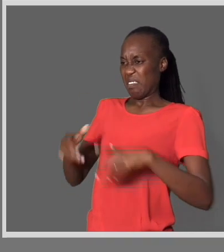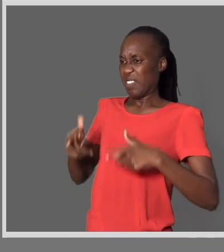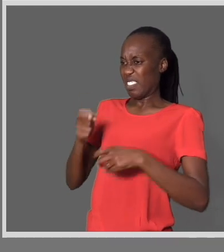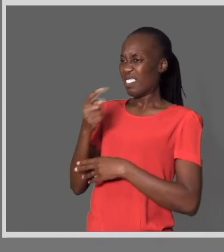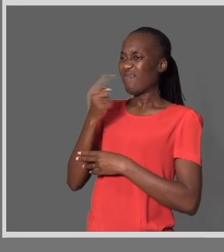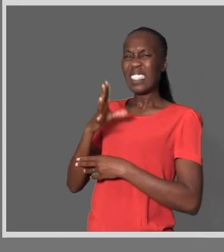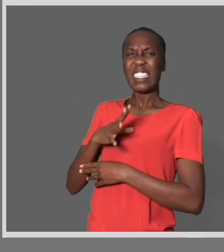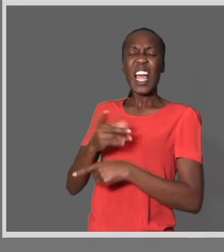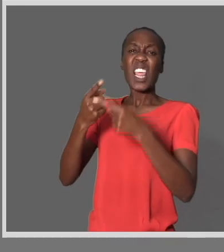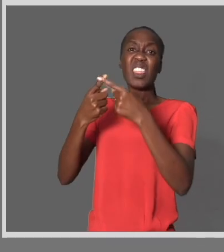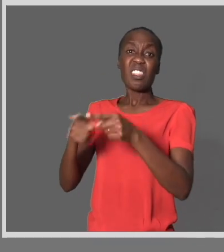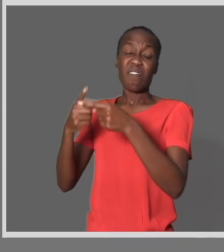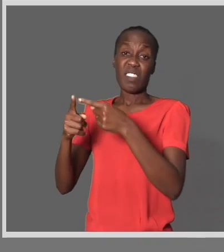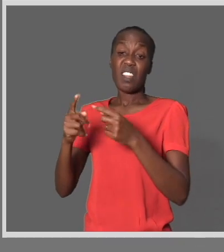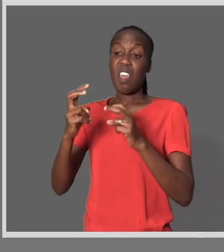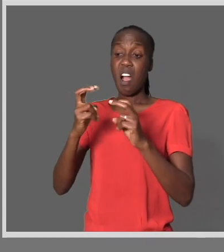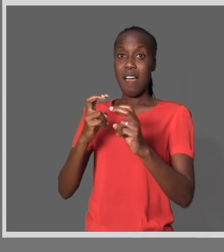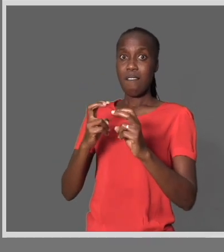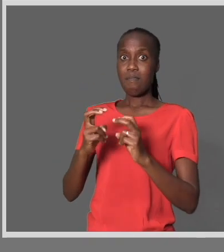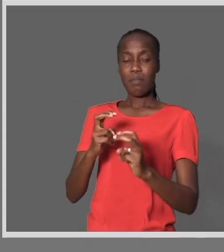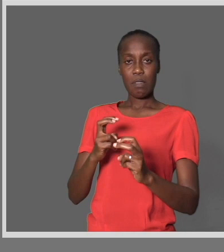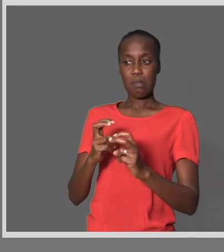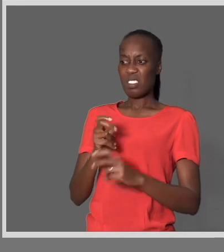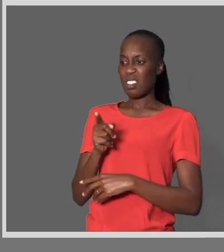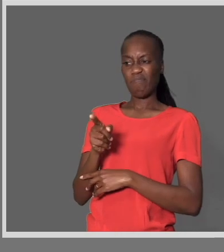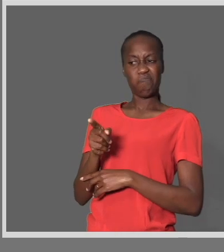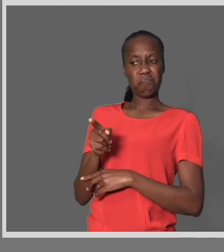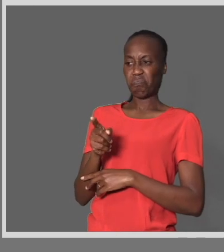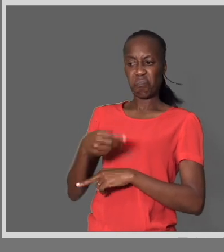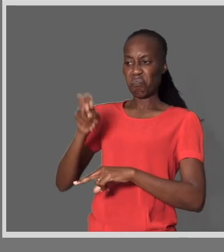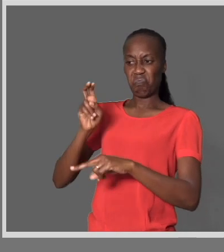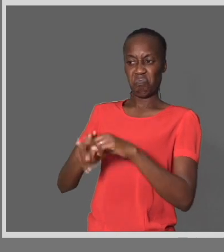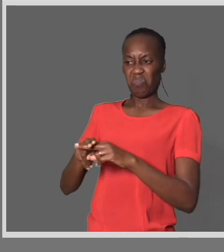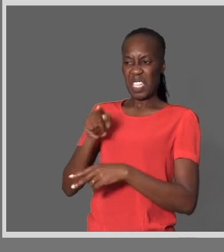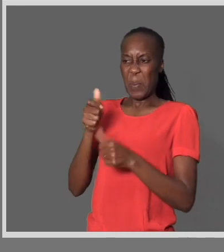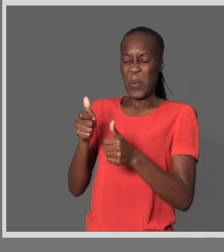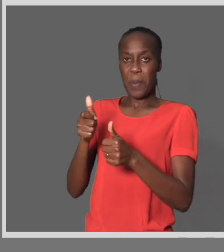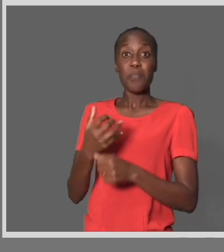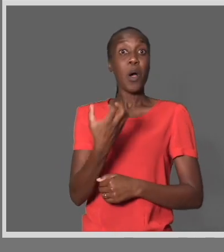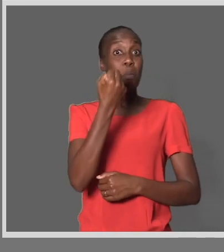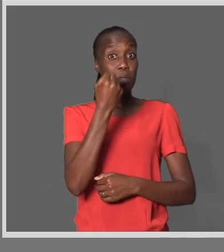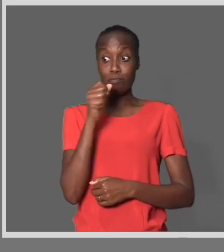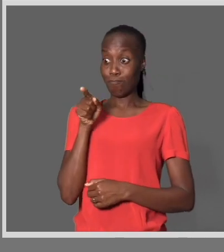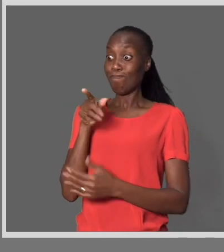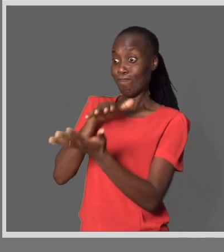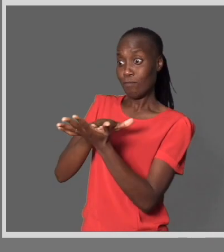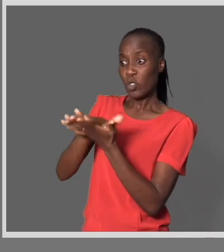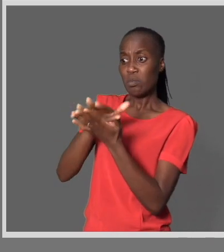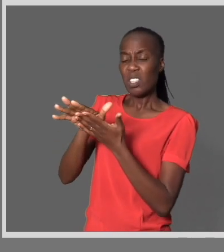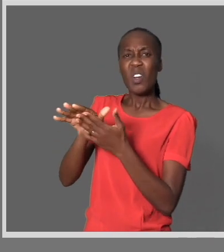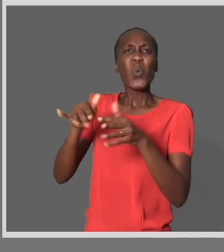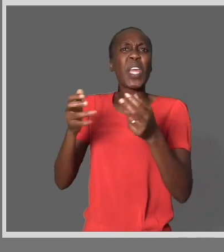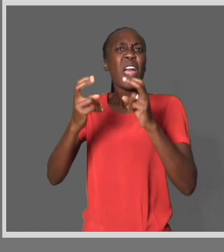por obter várias características técnicas que a cadeira não pode cumprir. Pode explicar um pouco?